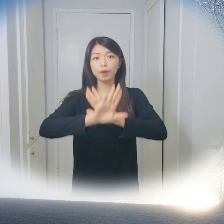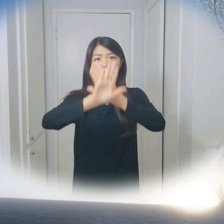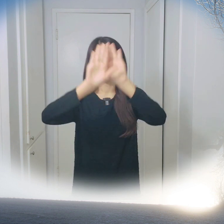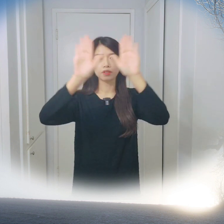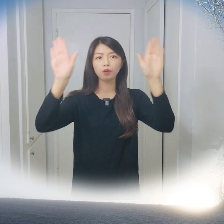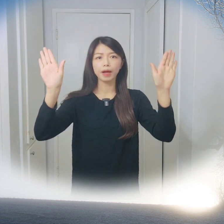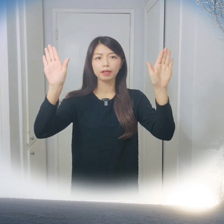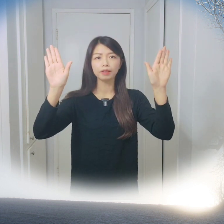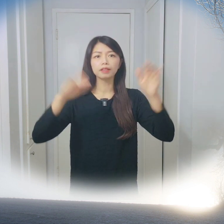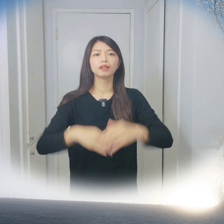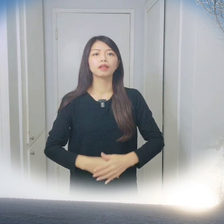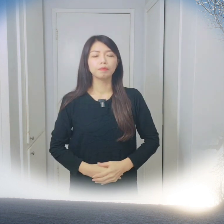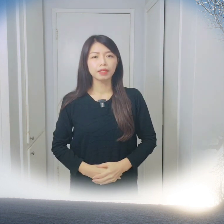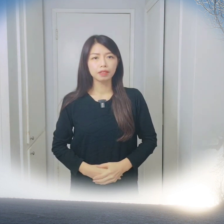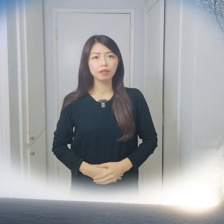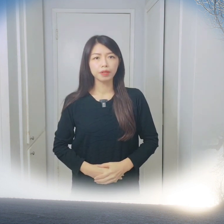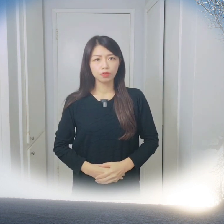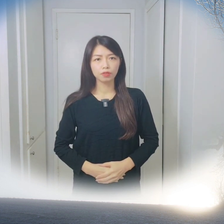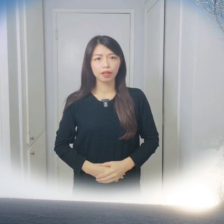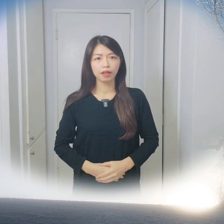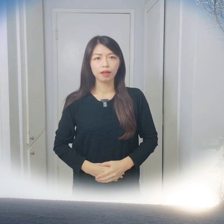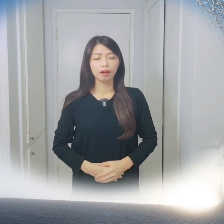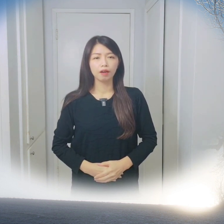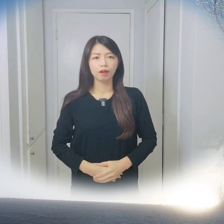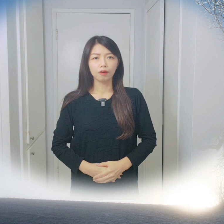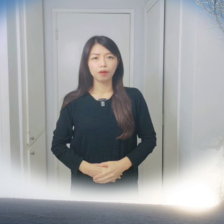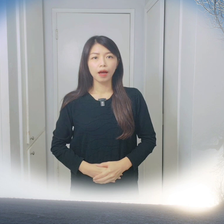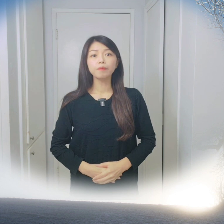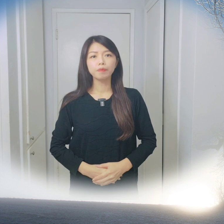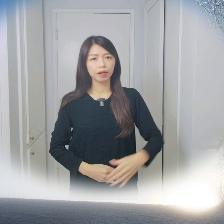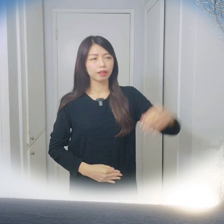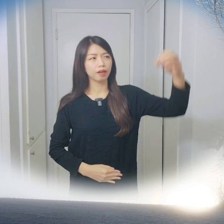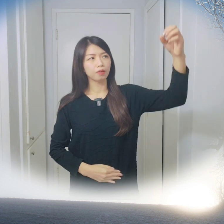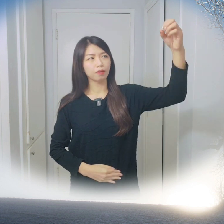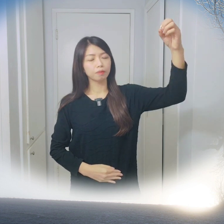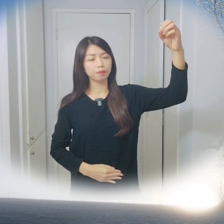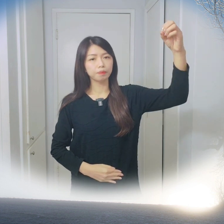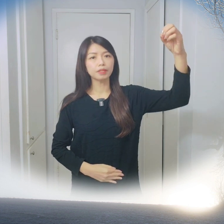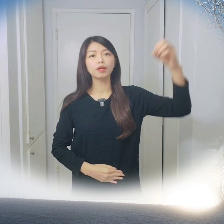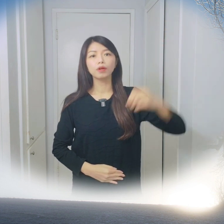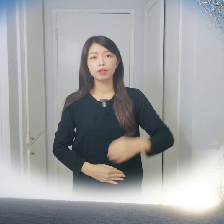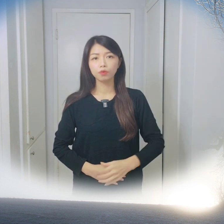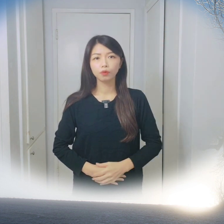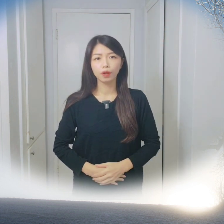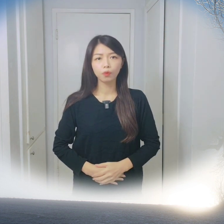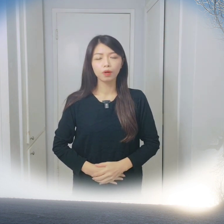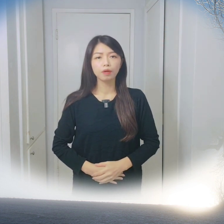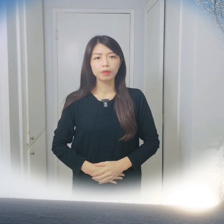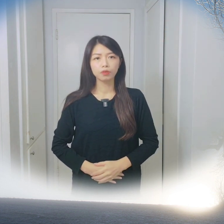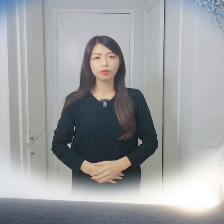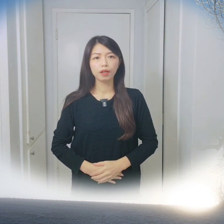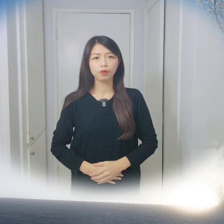밝다 수어 말씀드렸죠? 밝은 빛을 비추시네. 한 번만 갈게요. 빛이라고 하는 뜻의 수어도